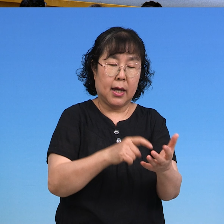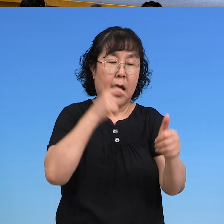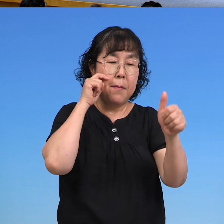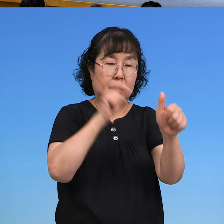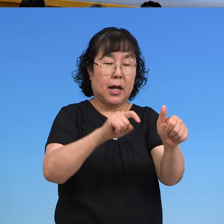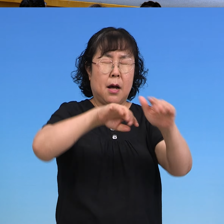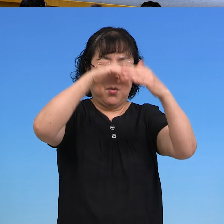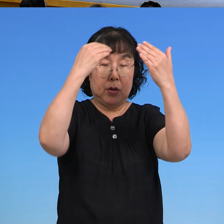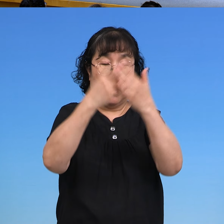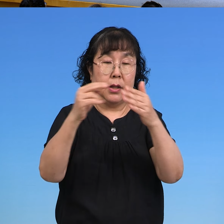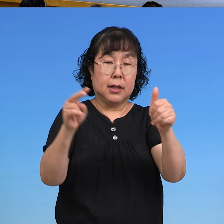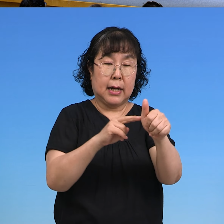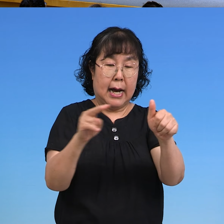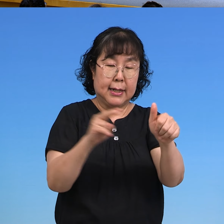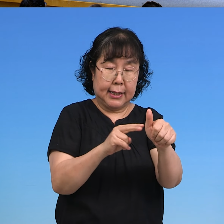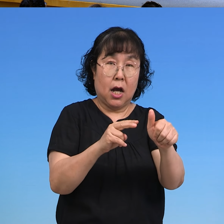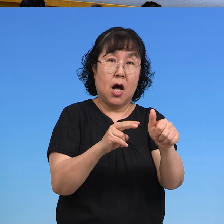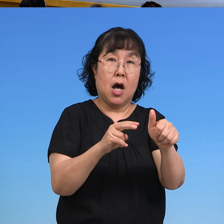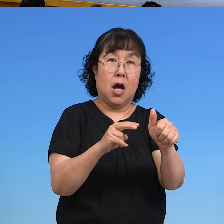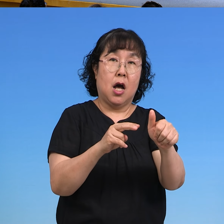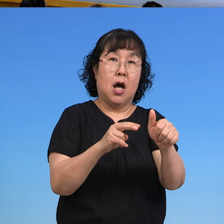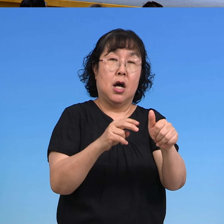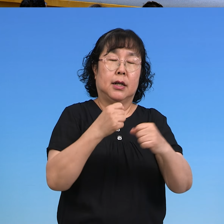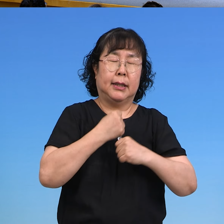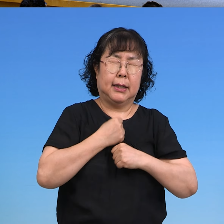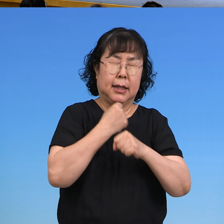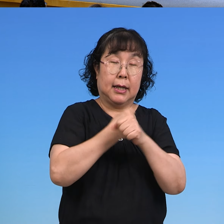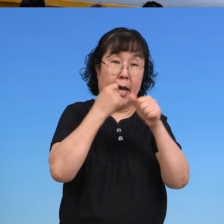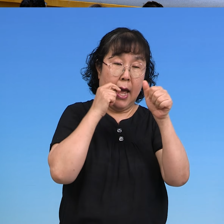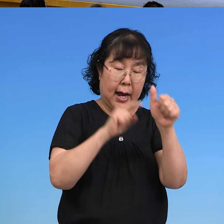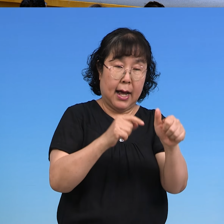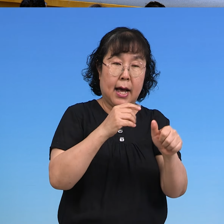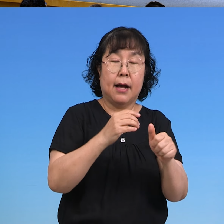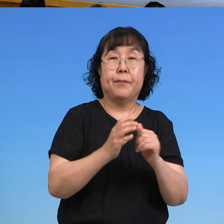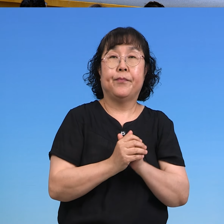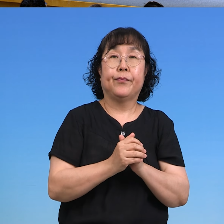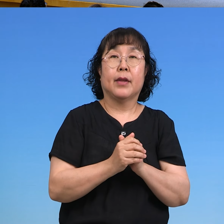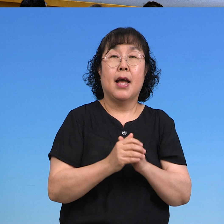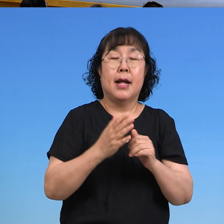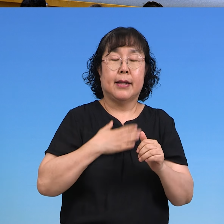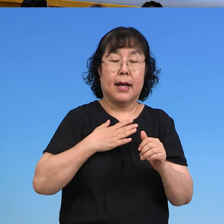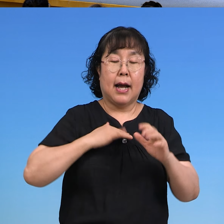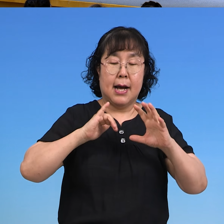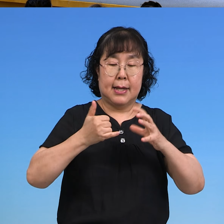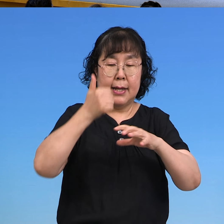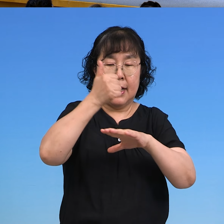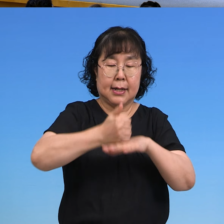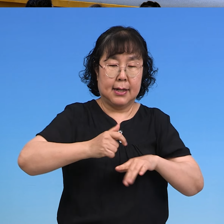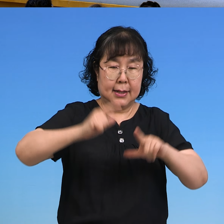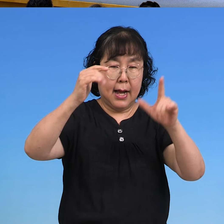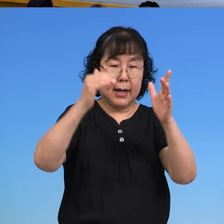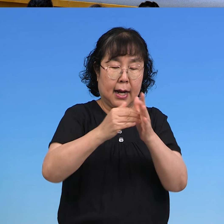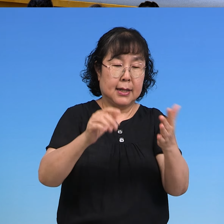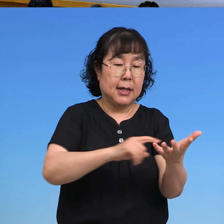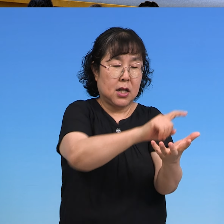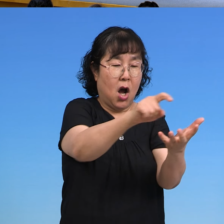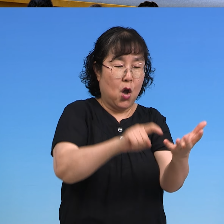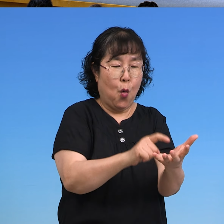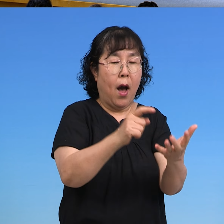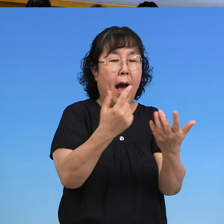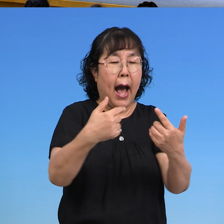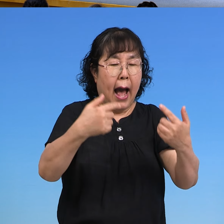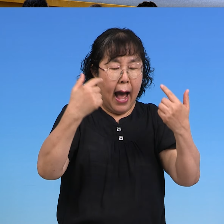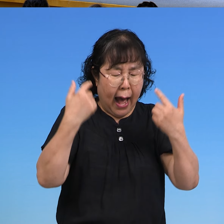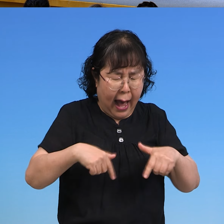모든 것을 가르쳐 지키게 하라. 볼지어다 강조하죠. 내가 세상 끝날까지 너희와 항상 함께